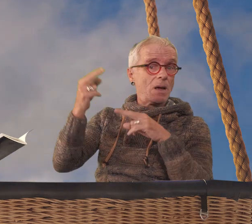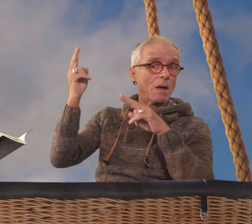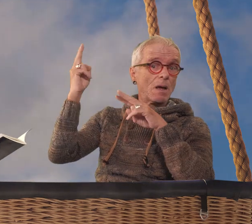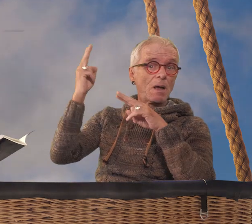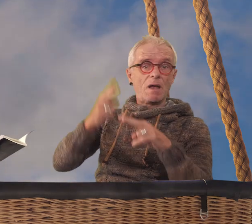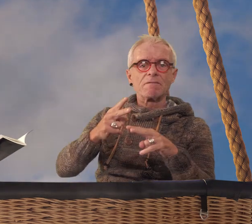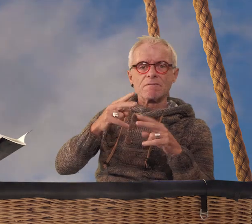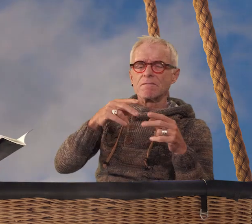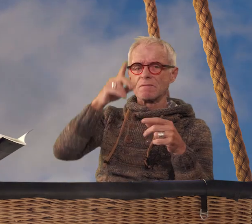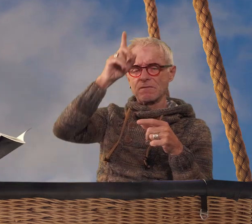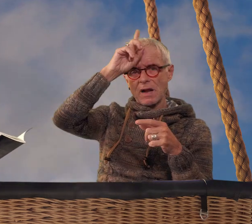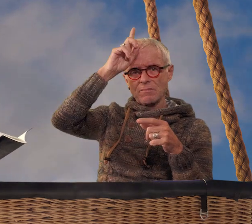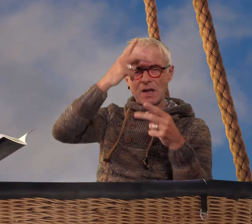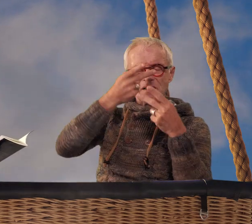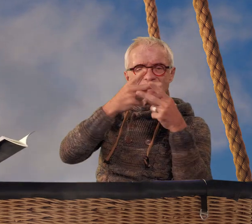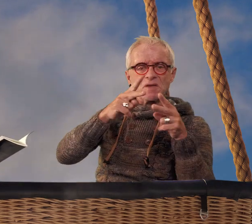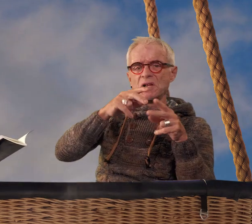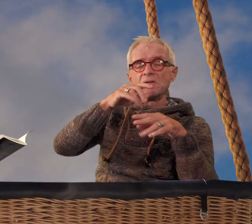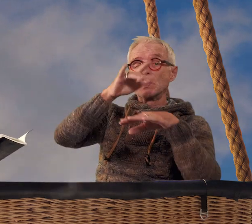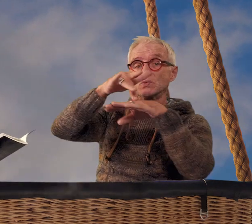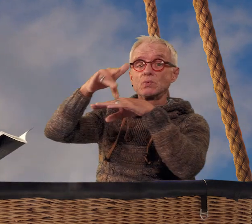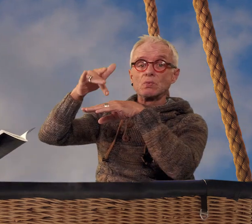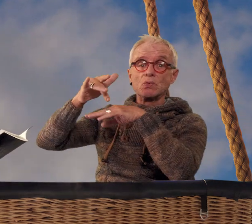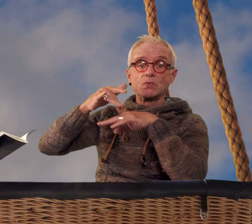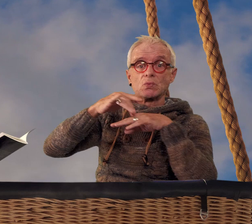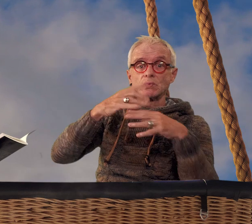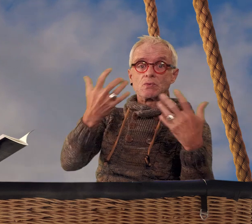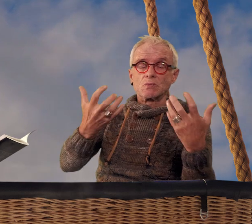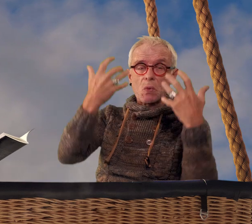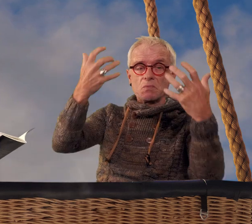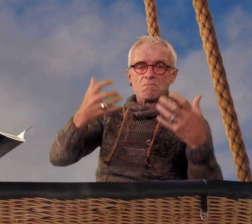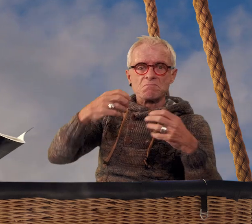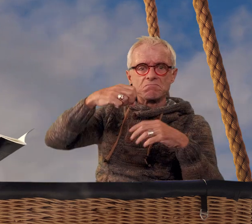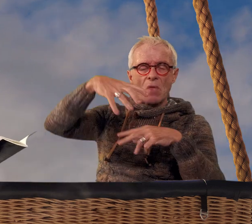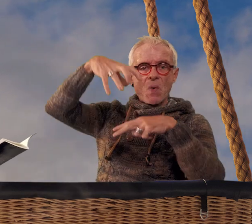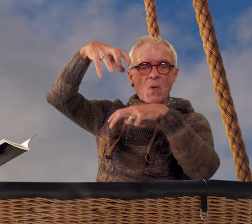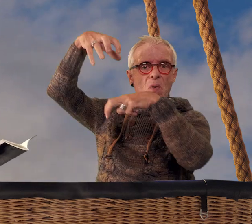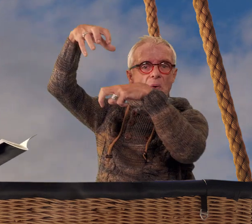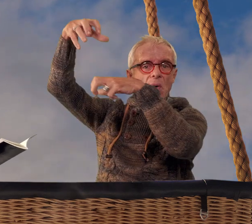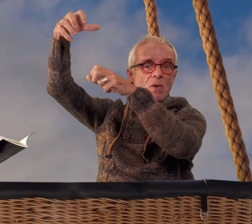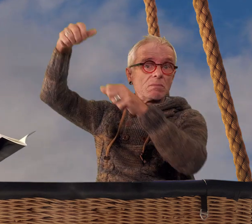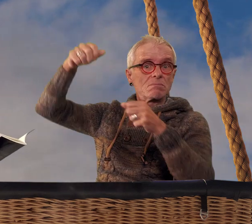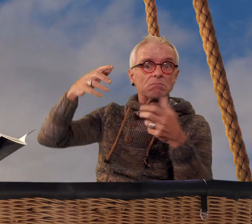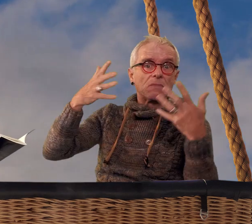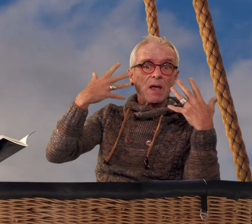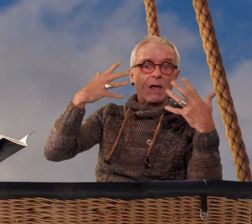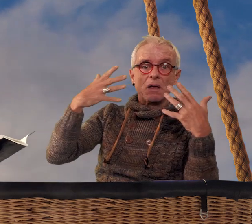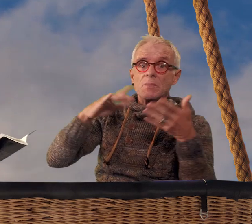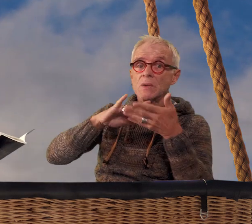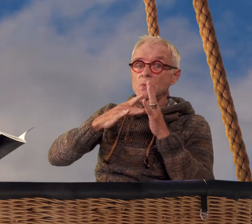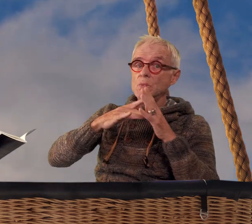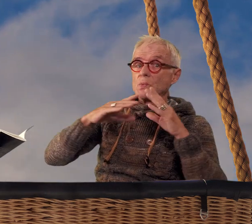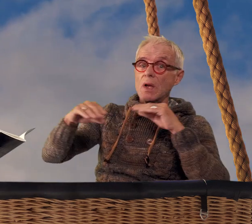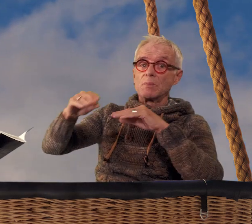principales villes d'Allemagne avait été brillamment marqué par des ascensions aérostatiques, mais jusqu'à ce jour, aucun habitant de la